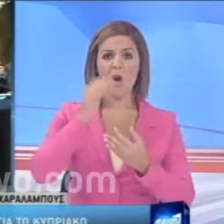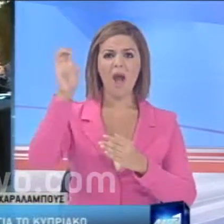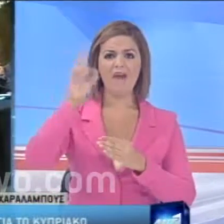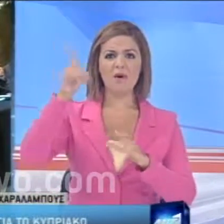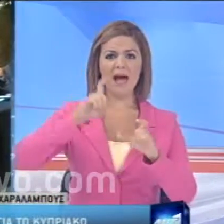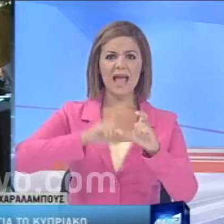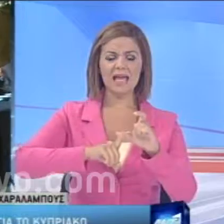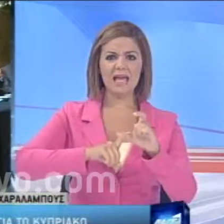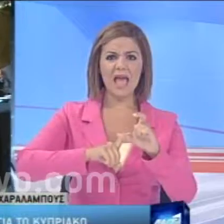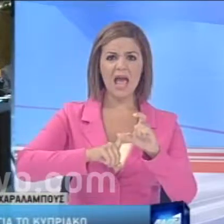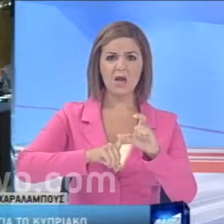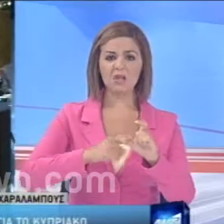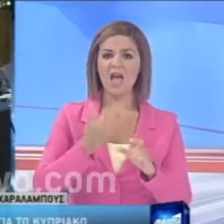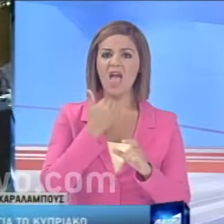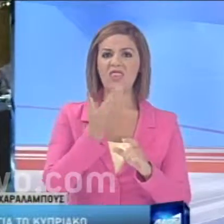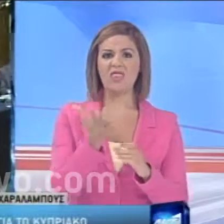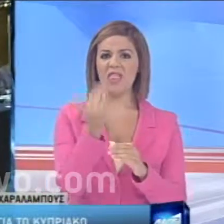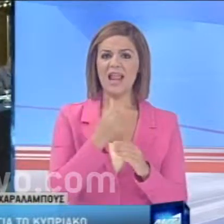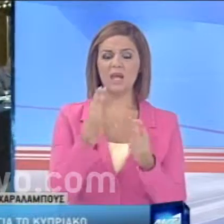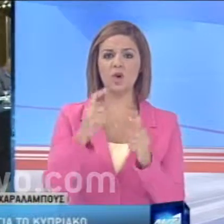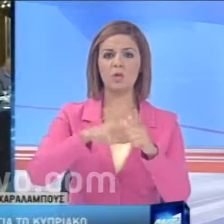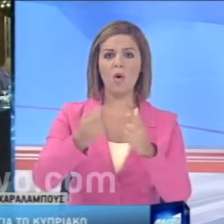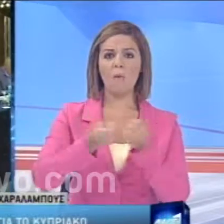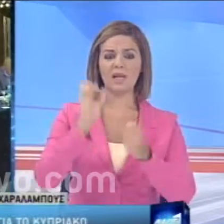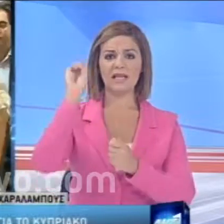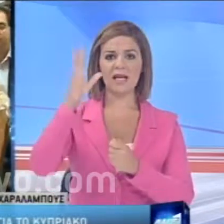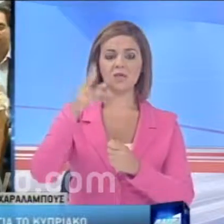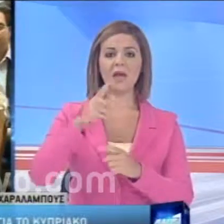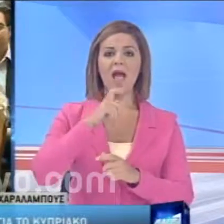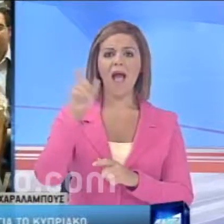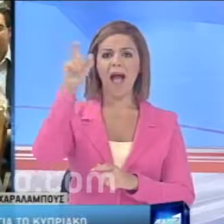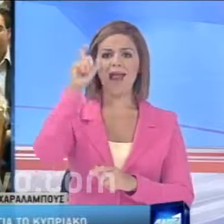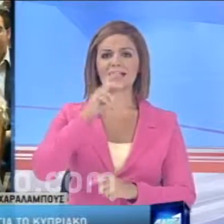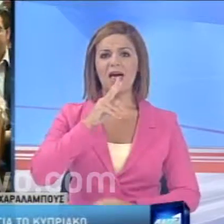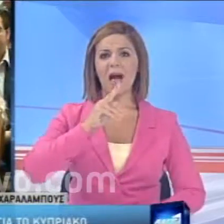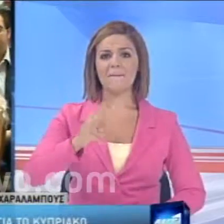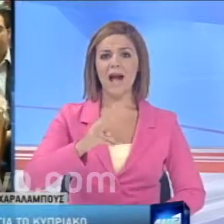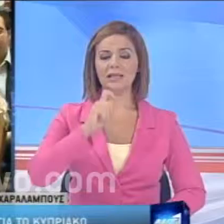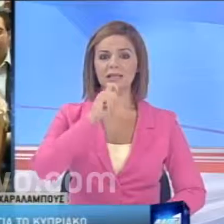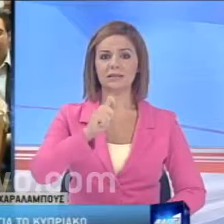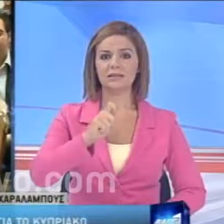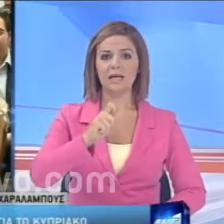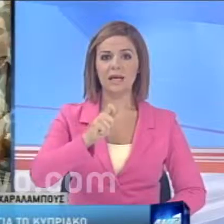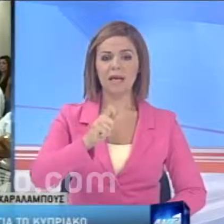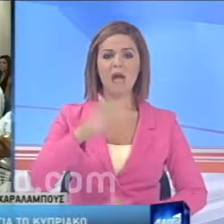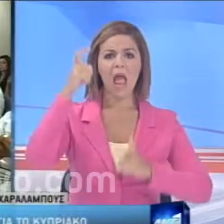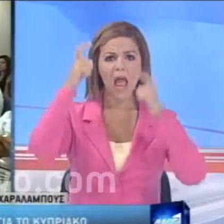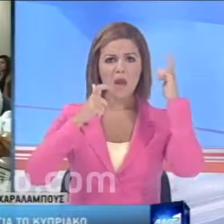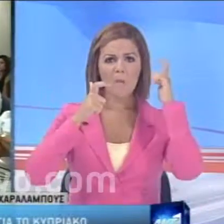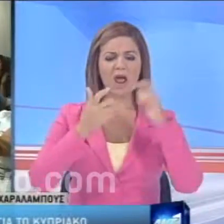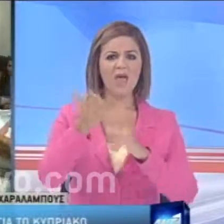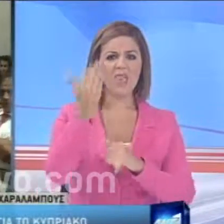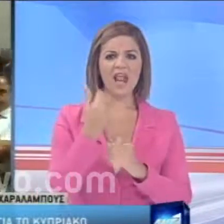Ένωση δεν έχει κοινή εξωτερική πολιτική δεσμευτικού χαρακτήρα, για να πάρει απάντηση από τον κύριο Αναστασιάδη ότι ούτε τα Ηνωμένα Έθνη έχουν